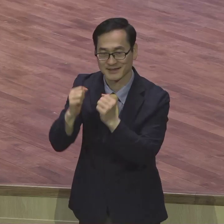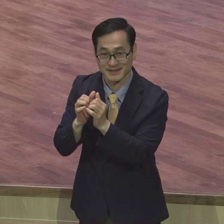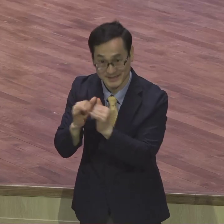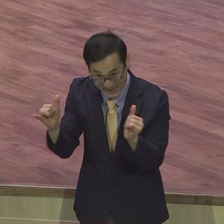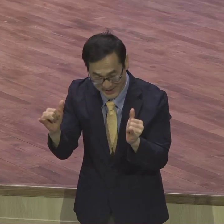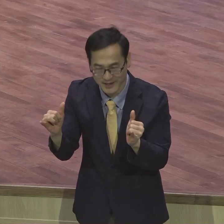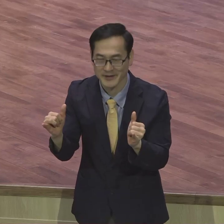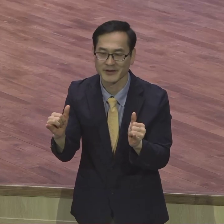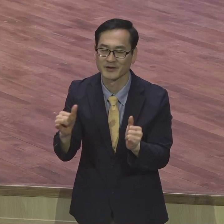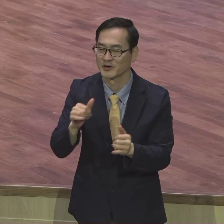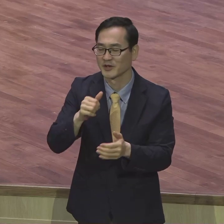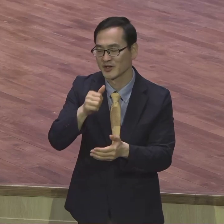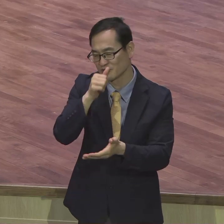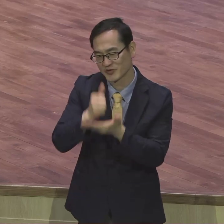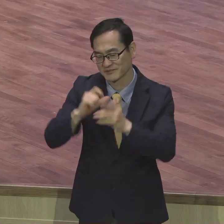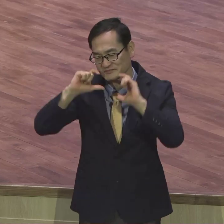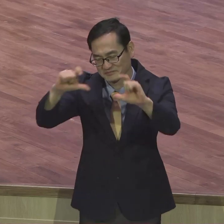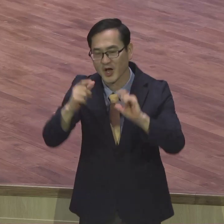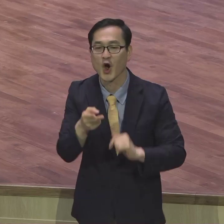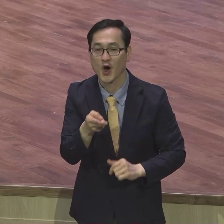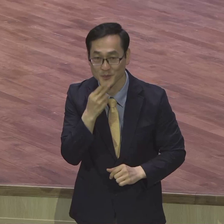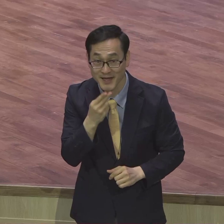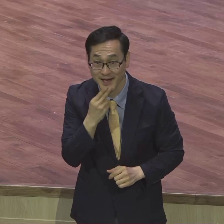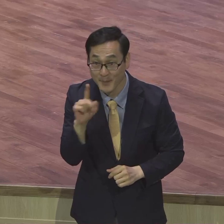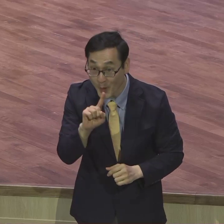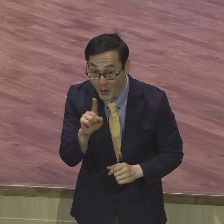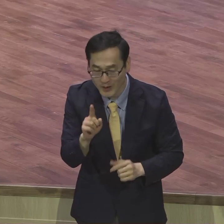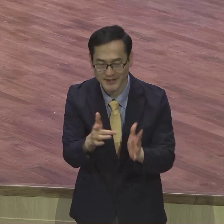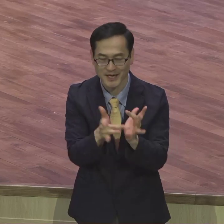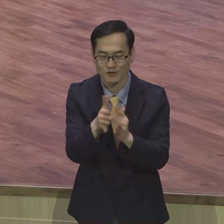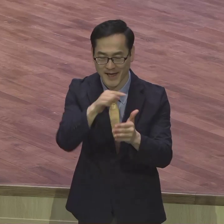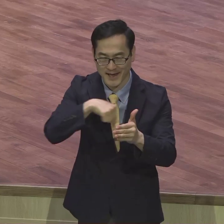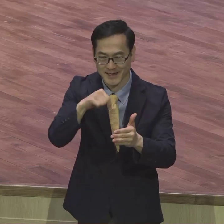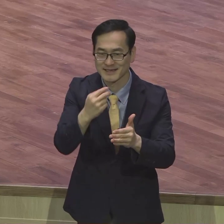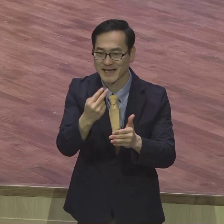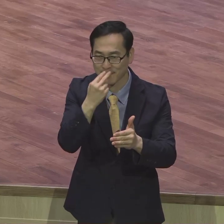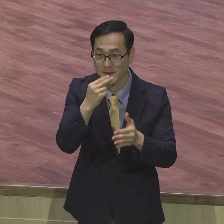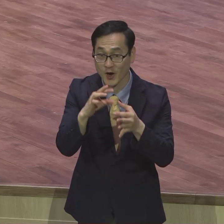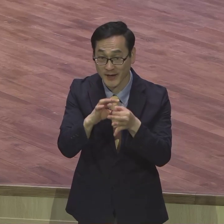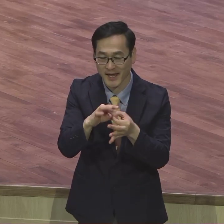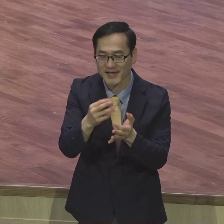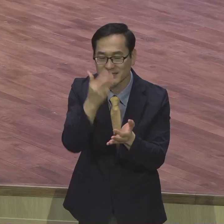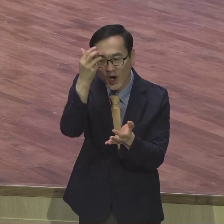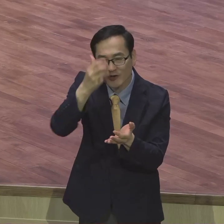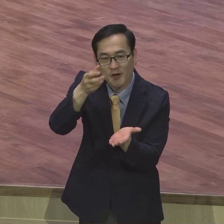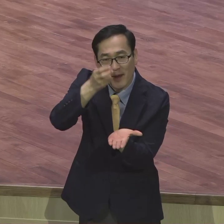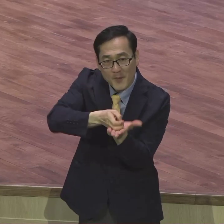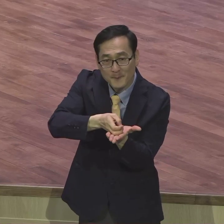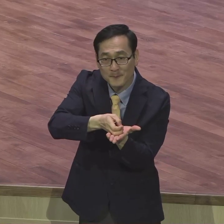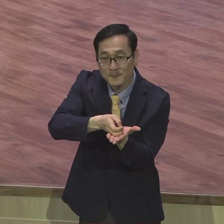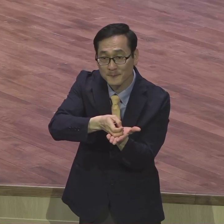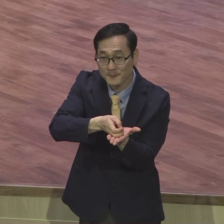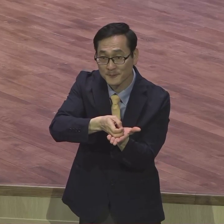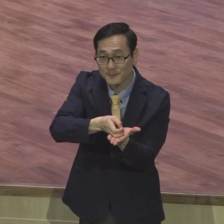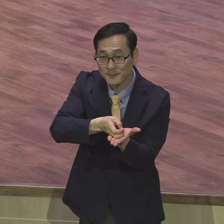정지함이 없나니 이런 그리스도 예수 안에 있는 생명의 성의 법이 이 말씀을